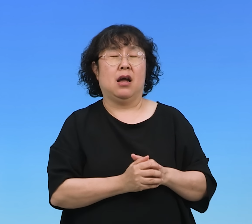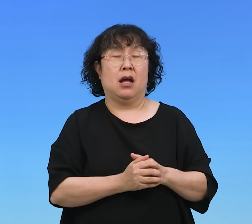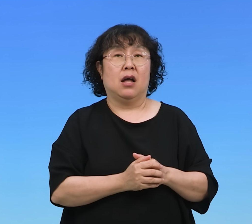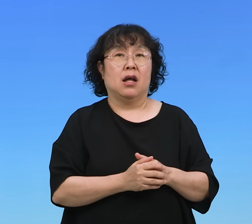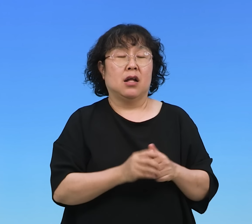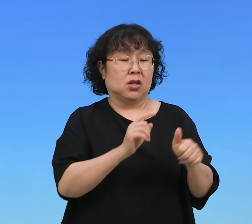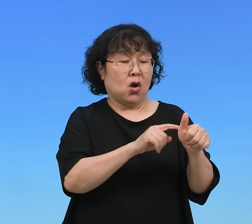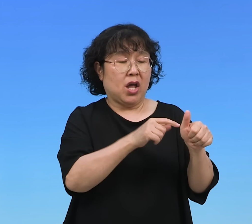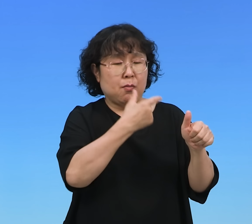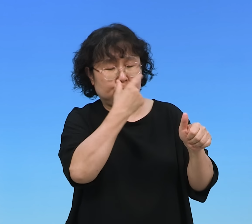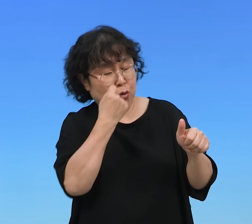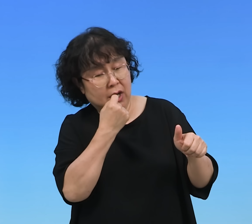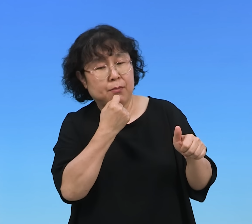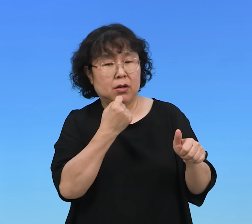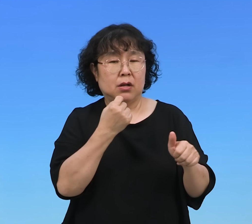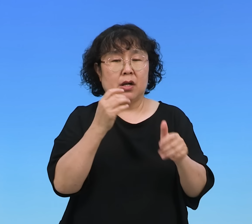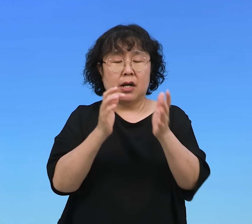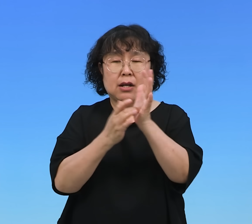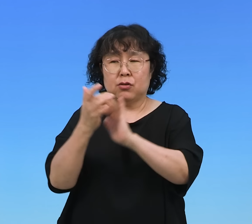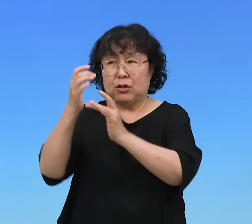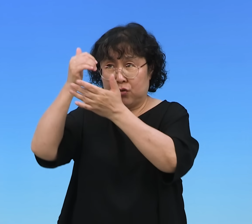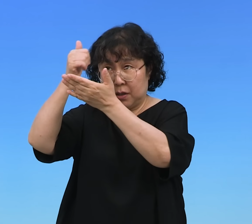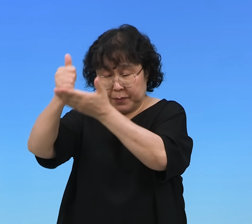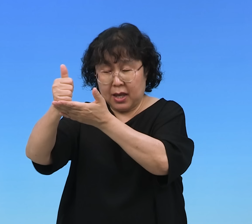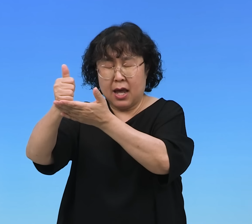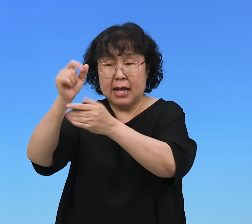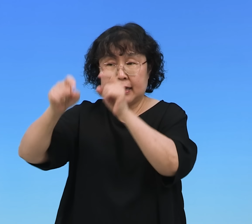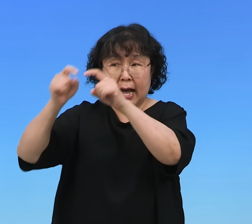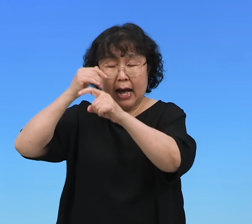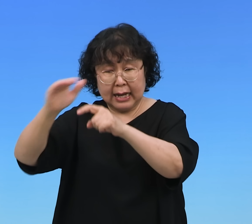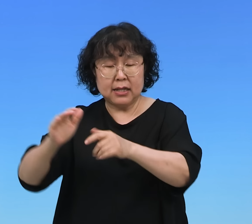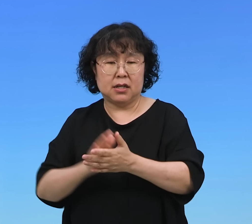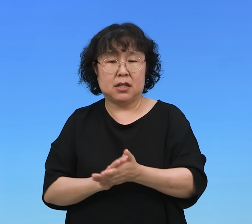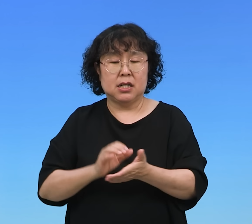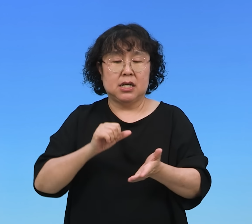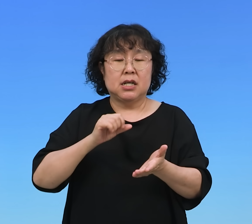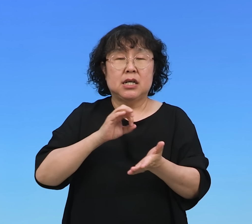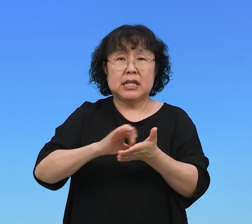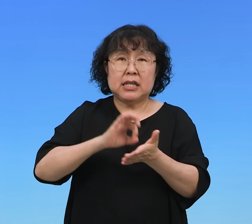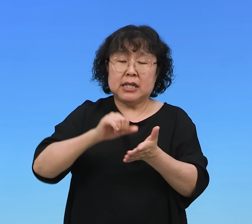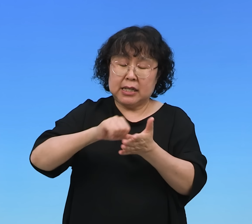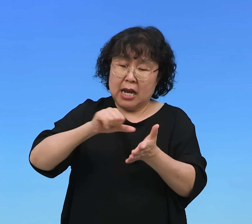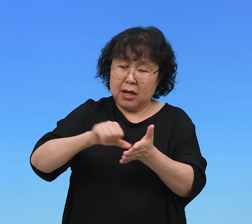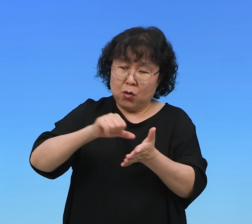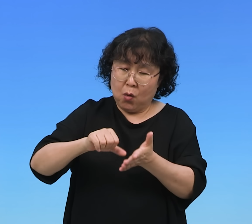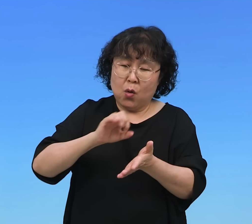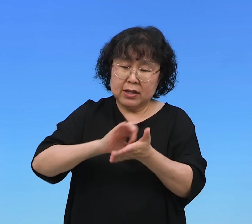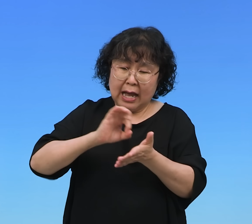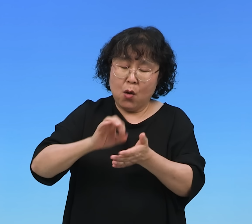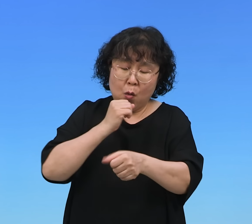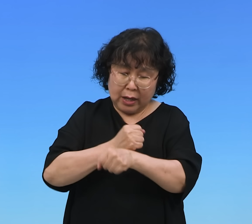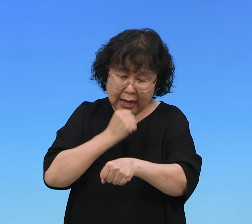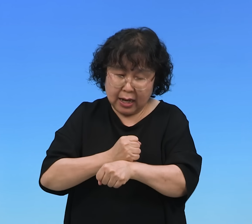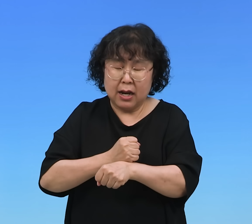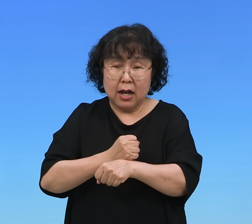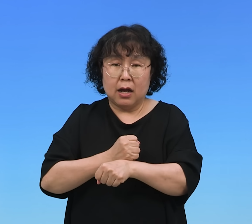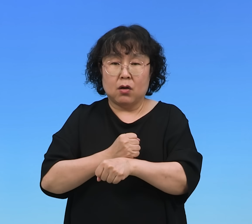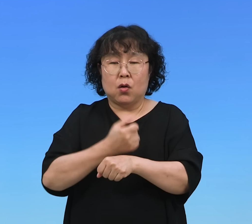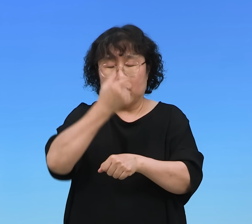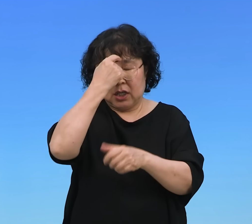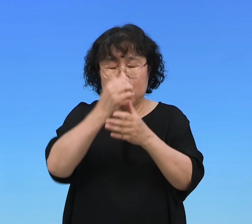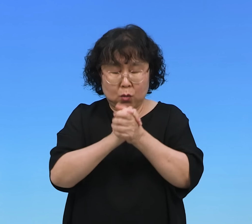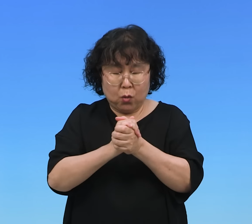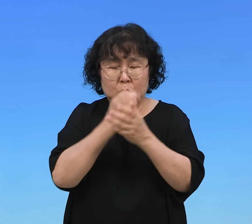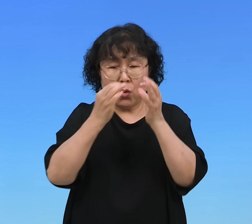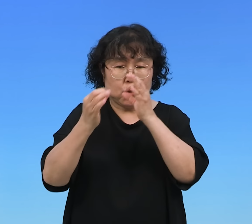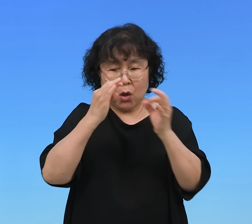쓰지 않을래? 오늘 주신 말씀을 가지고 우리의 연약함을, 우리의 결핍을 주님께 나아가는 도구로, 통성으로 기도하며 나갑니다.